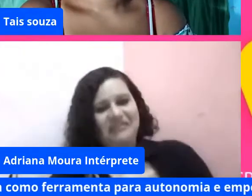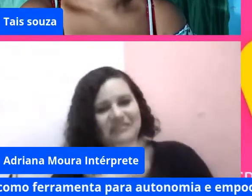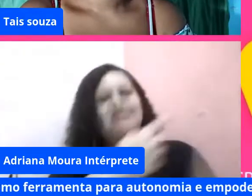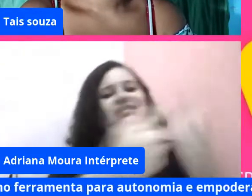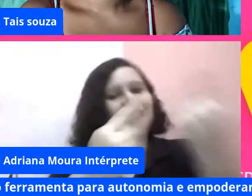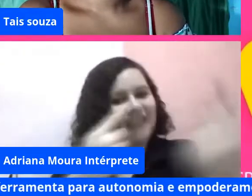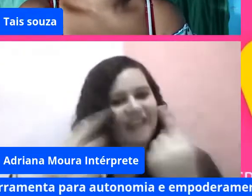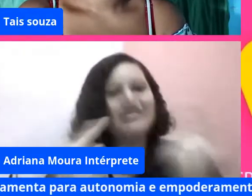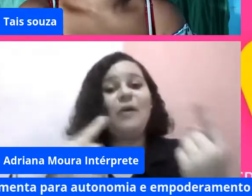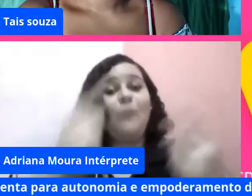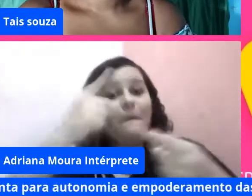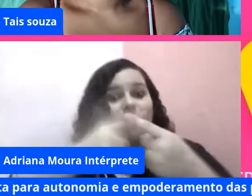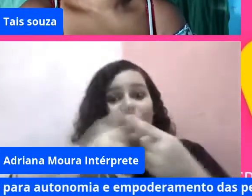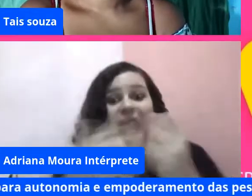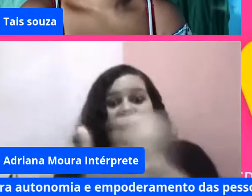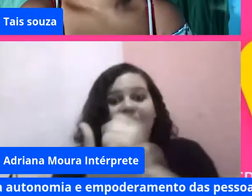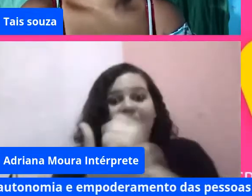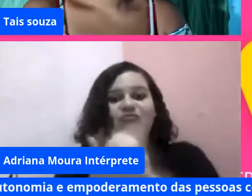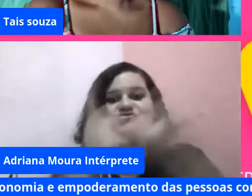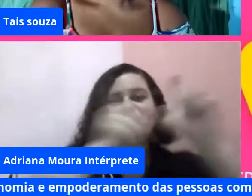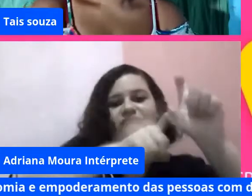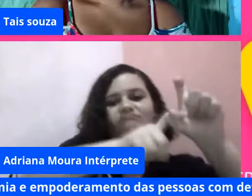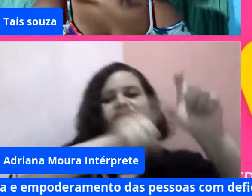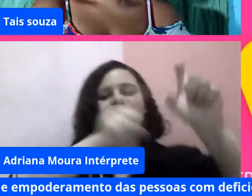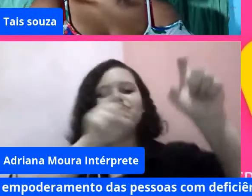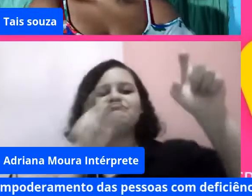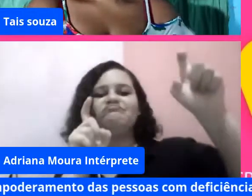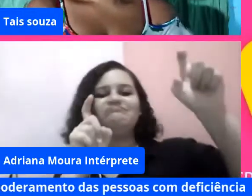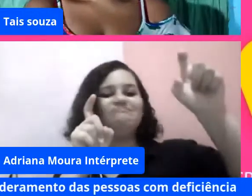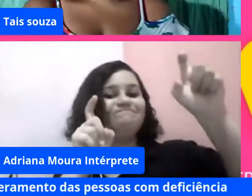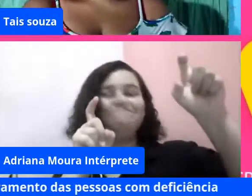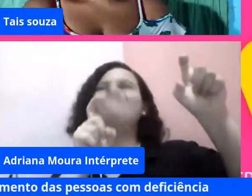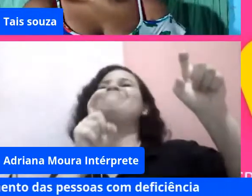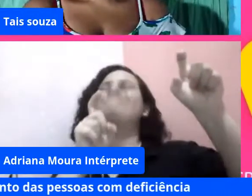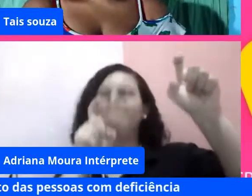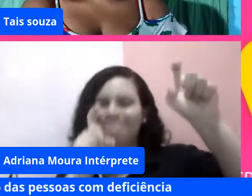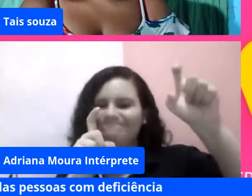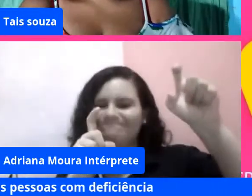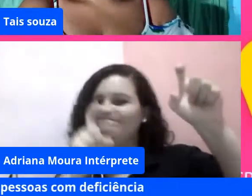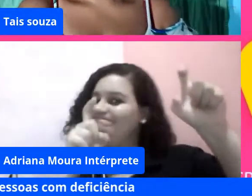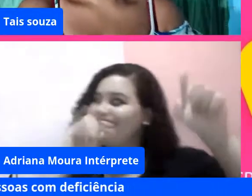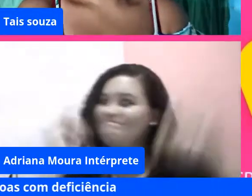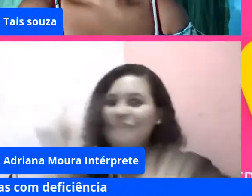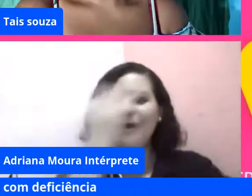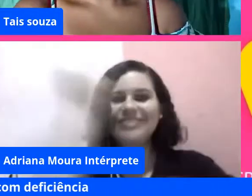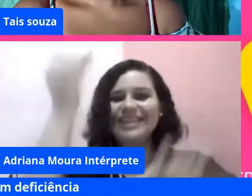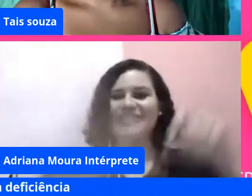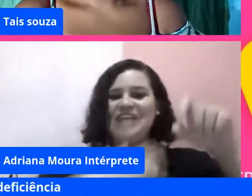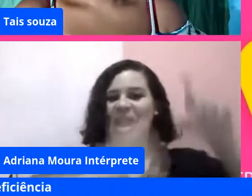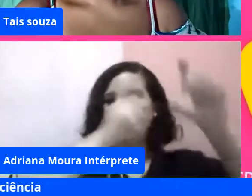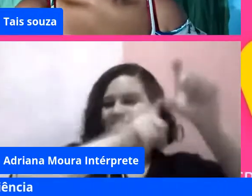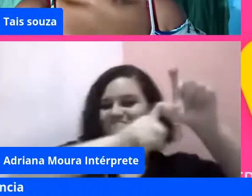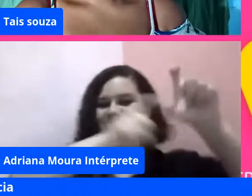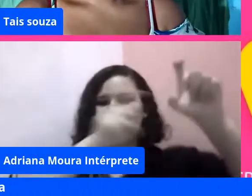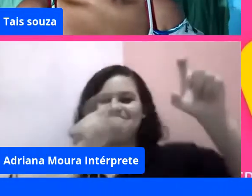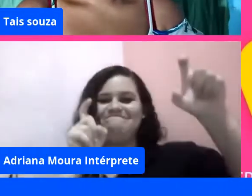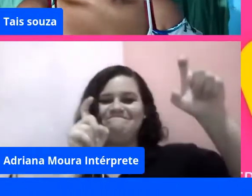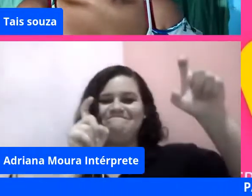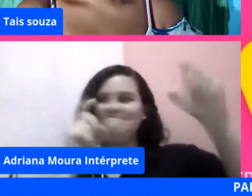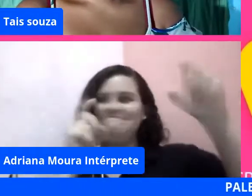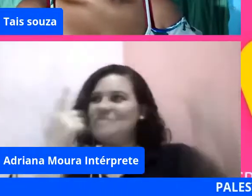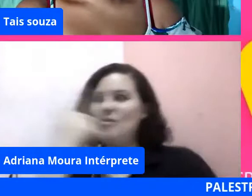nossa autonomia. Certo? Então, assim, eu só terei autonomia se eu tiver